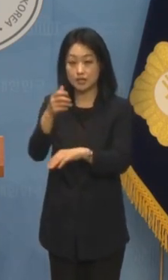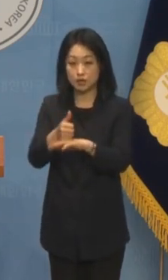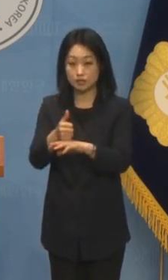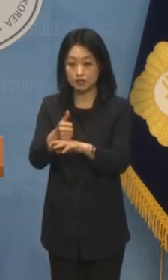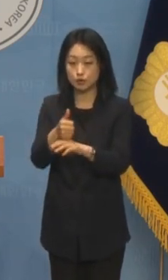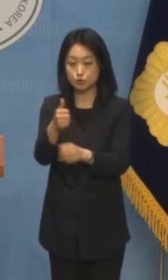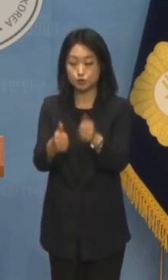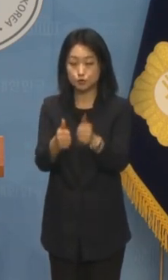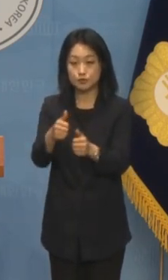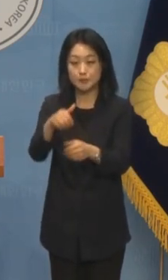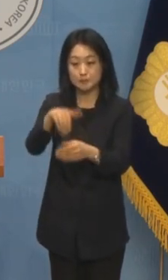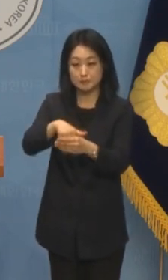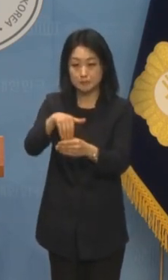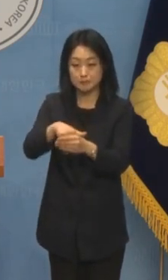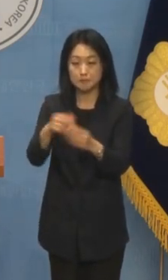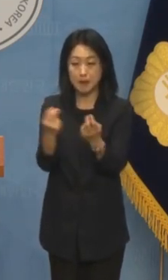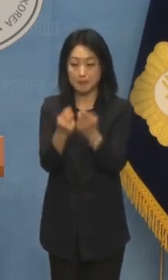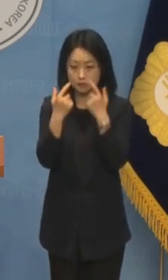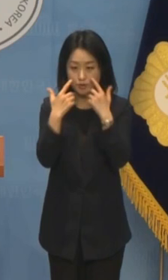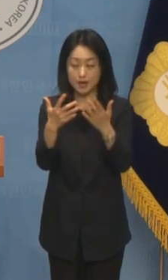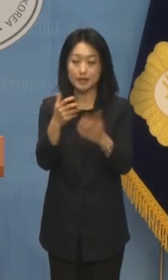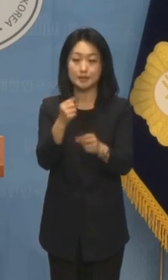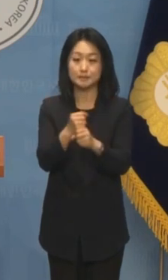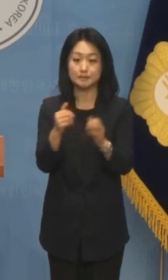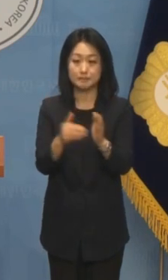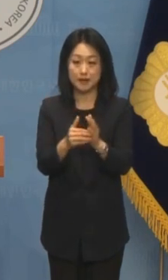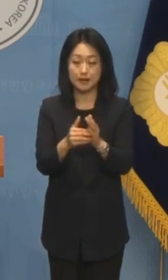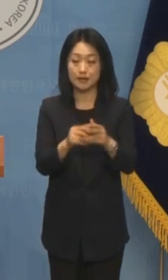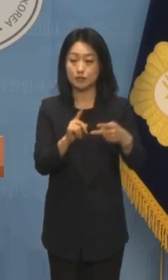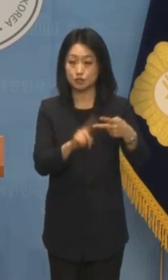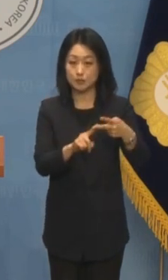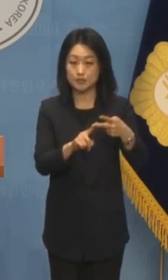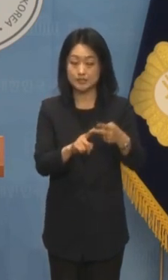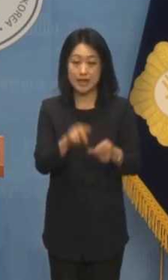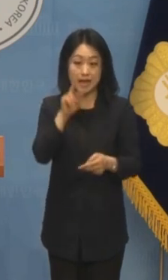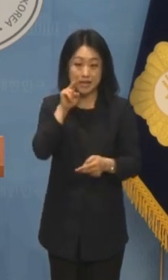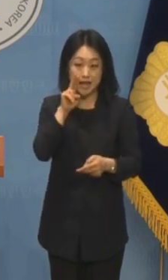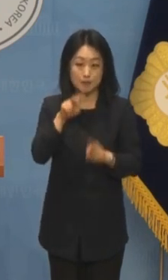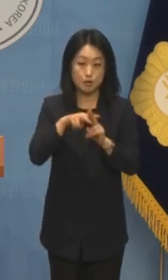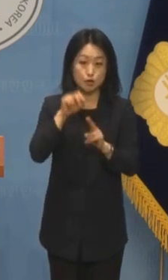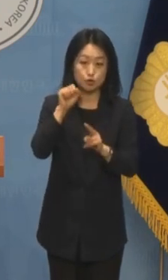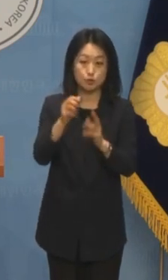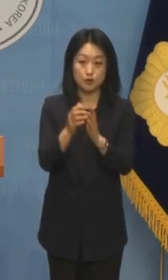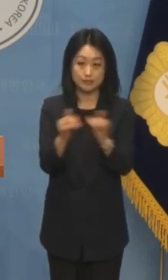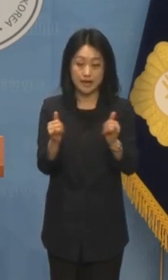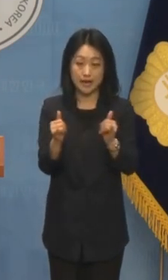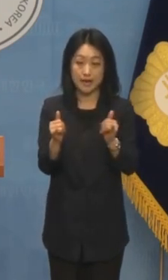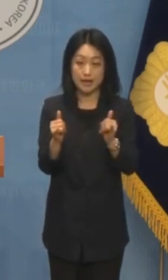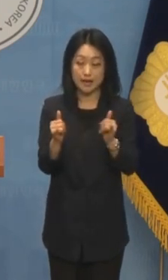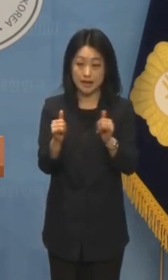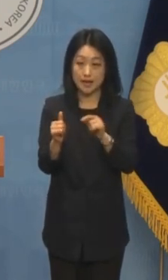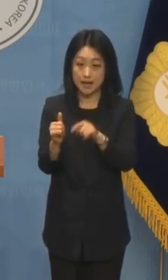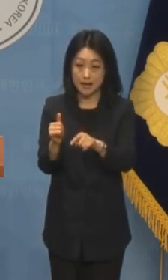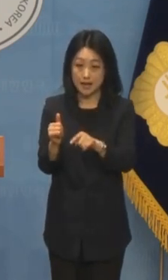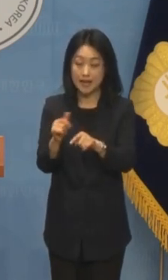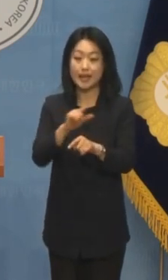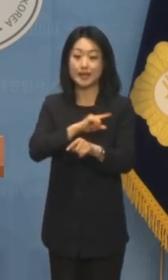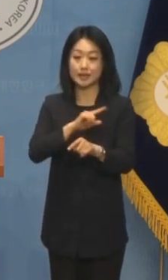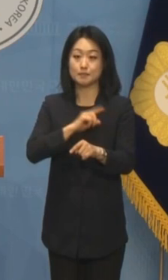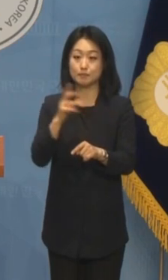명문화 했습니다 둘째 검증을 예비 부자 자격 심사위 위상을 변화하는